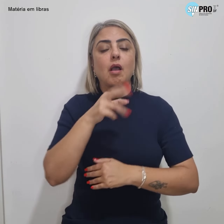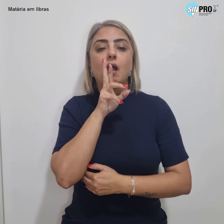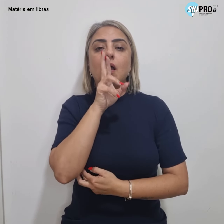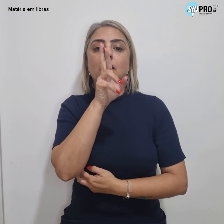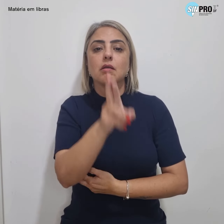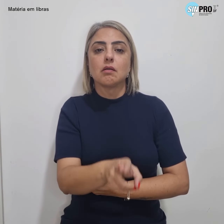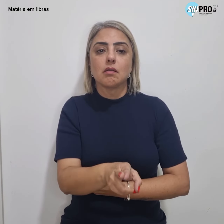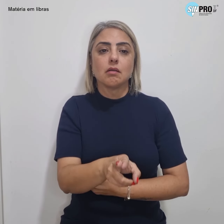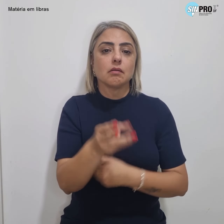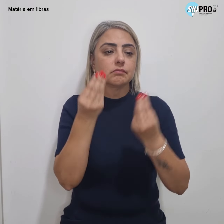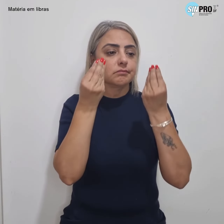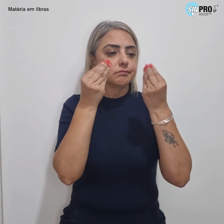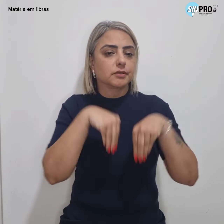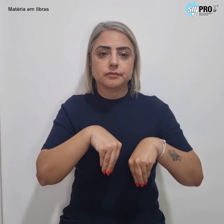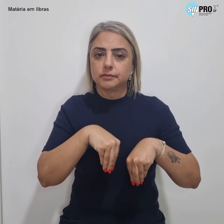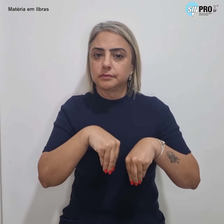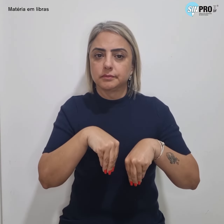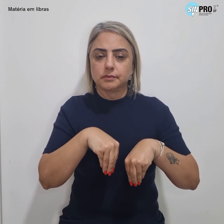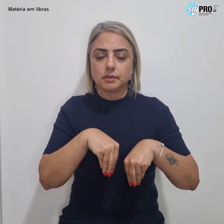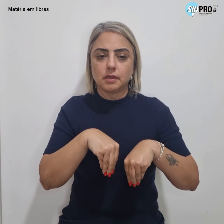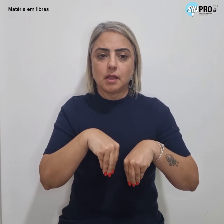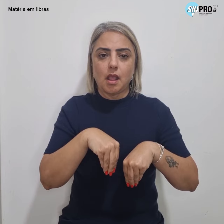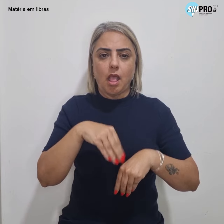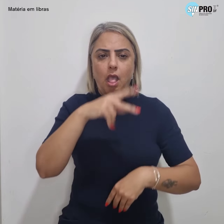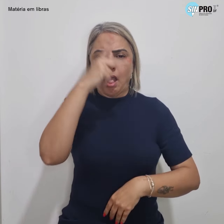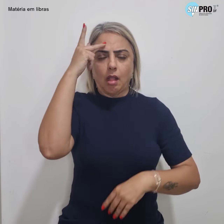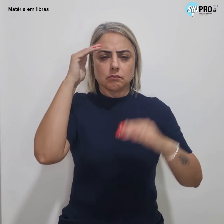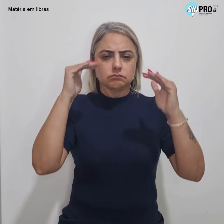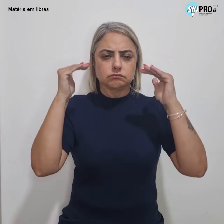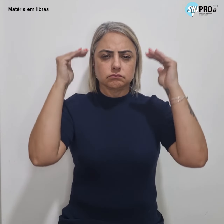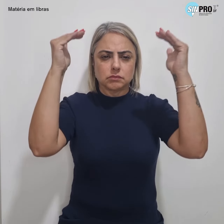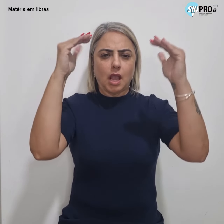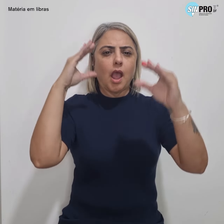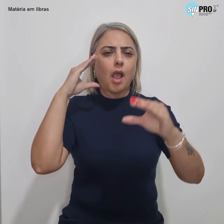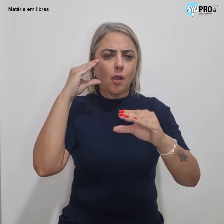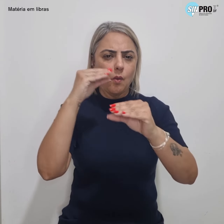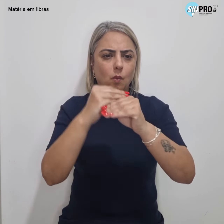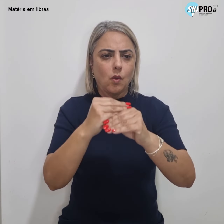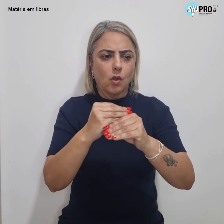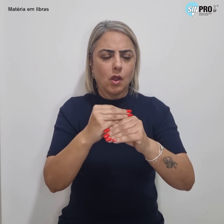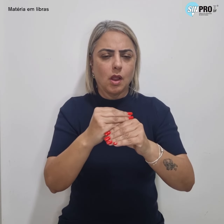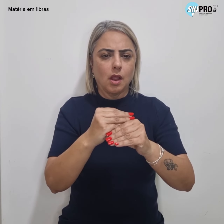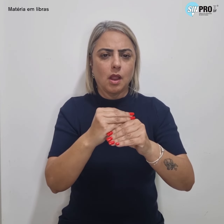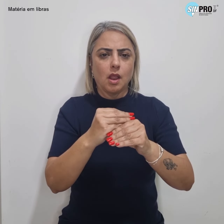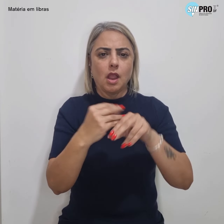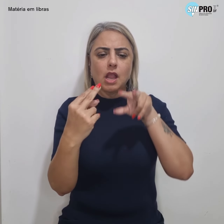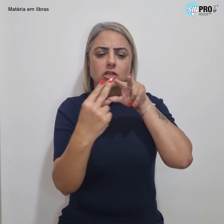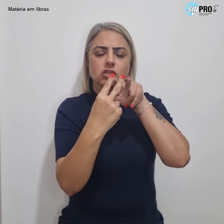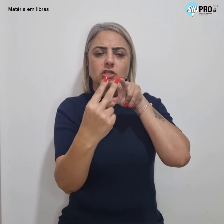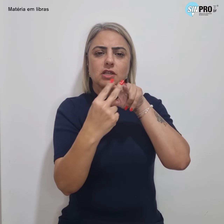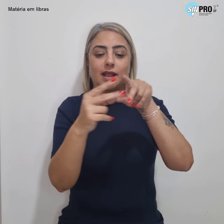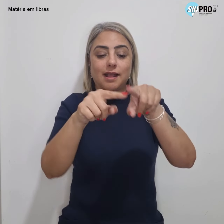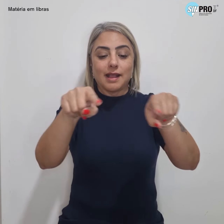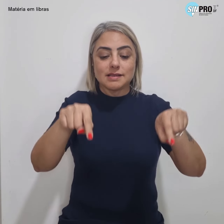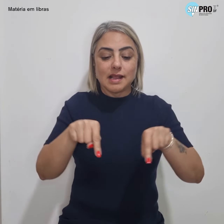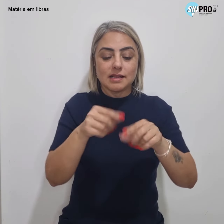desastroso. Autoridades concluíram que digitalização da sala de aula pode